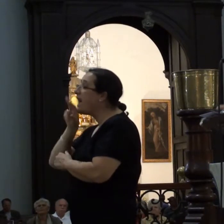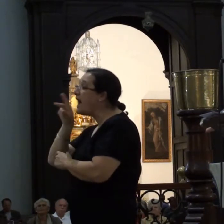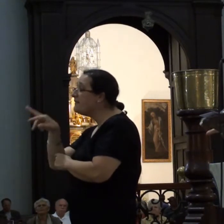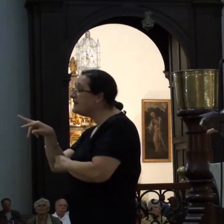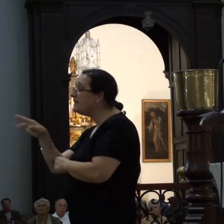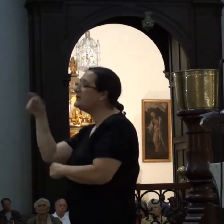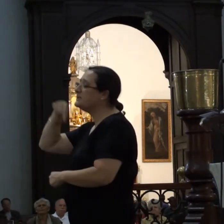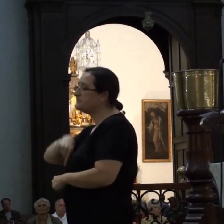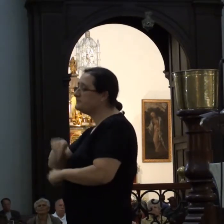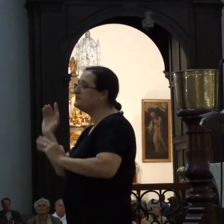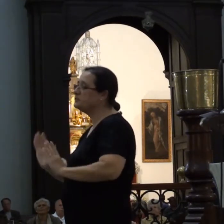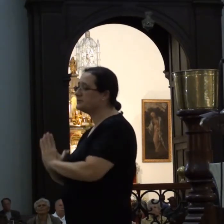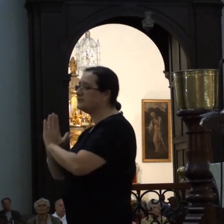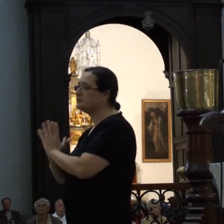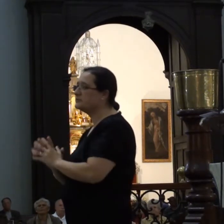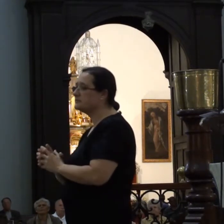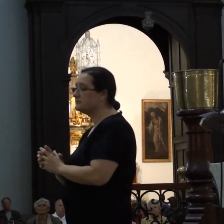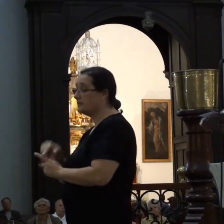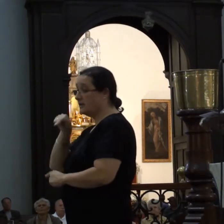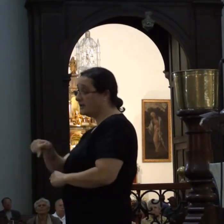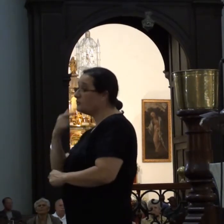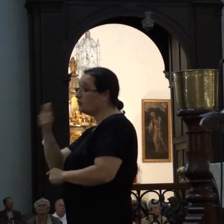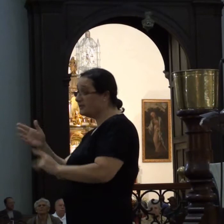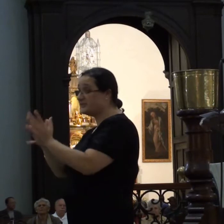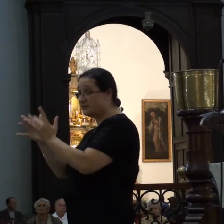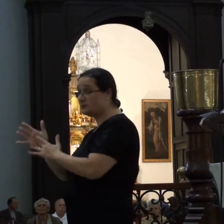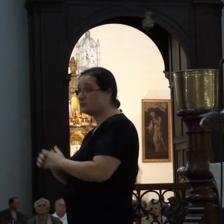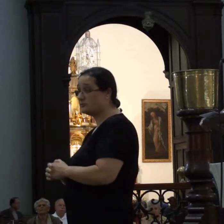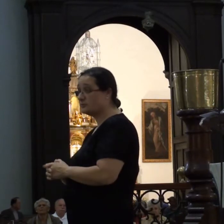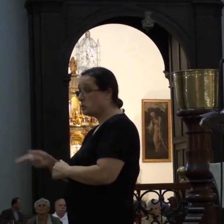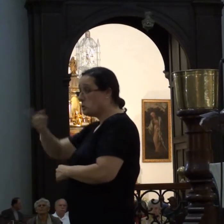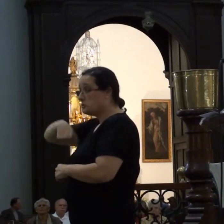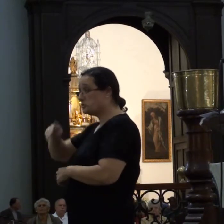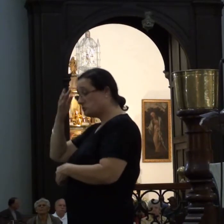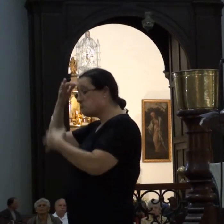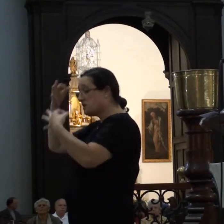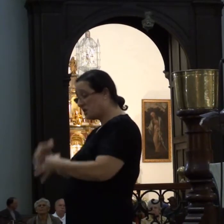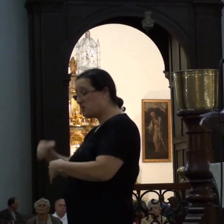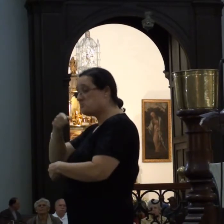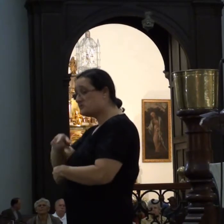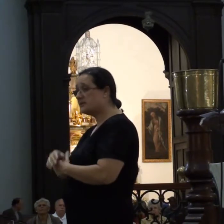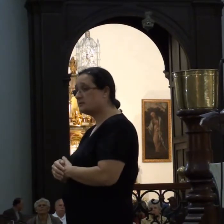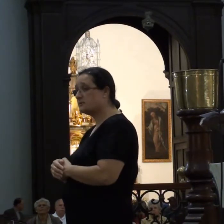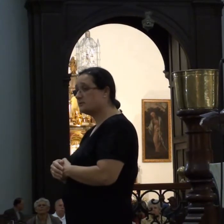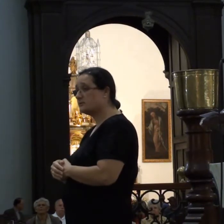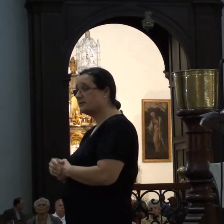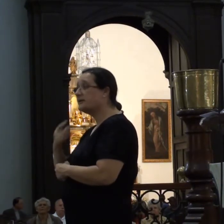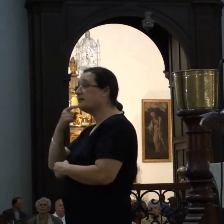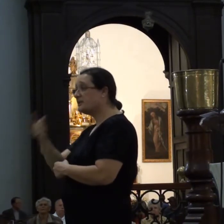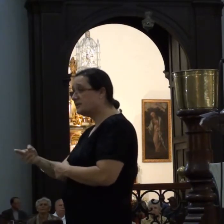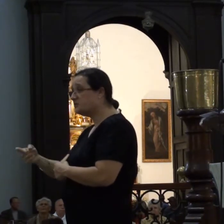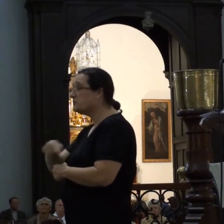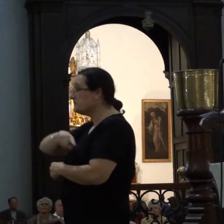el espíritu santo esto lo dice el Señor nosotros nos creemos esto que está dicho para